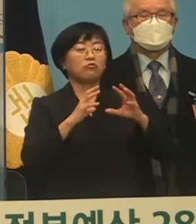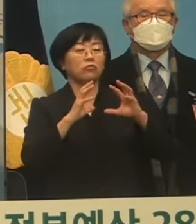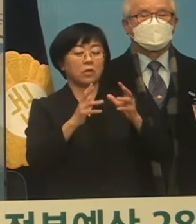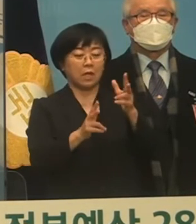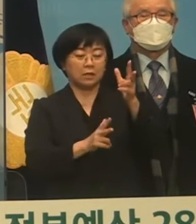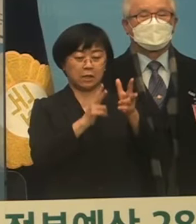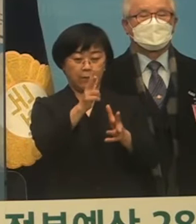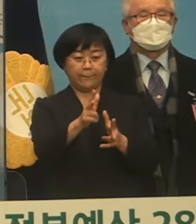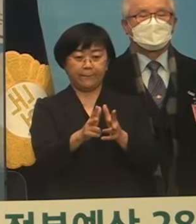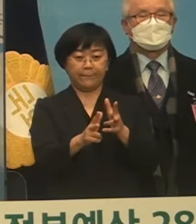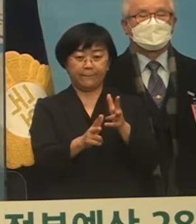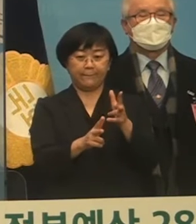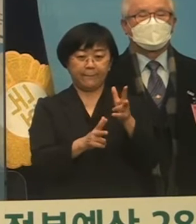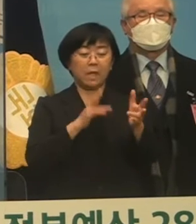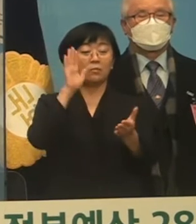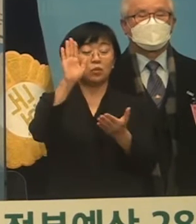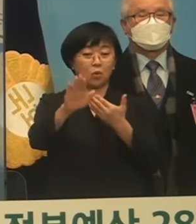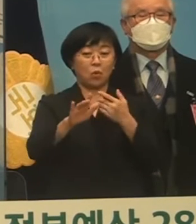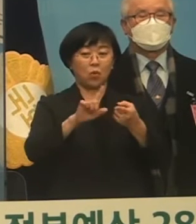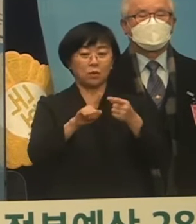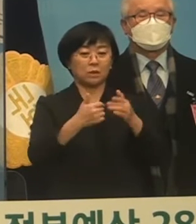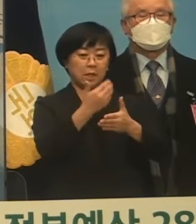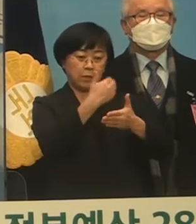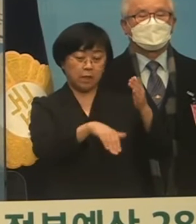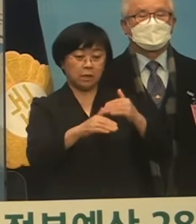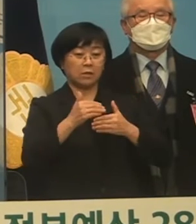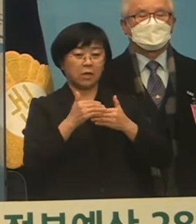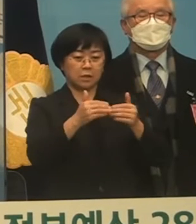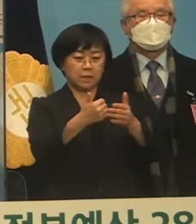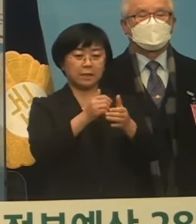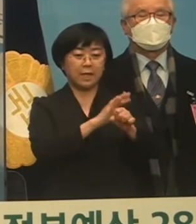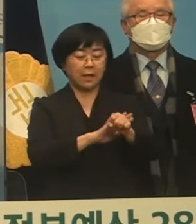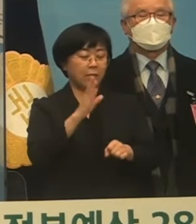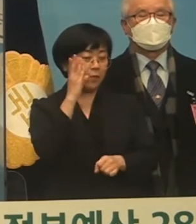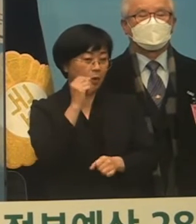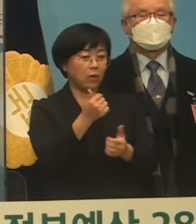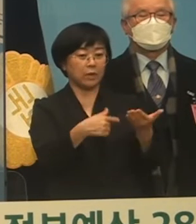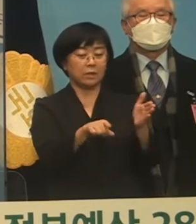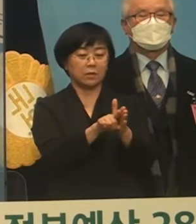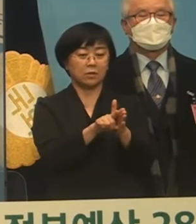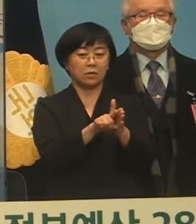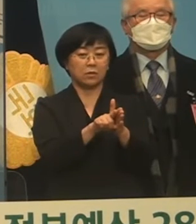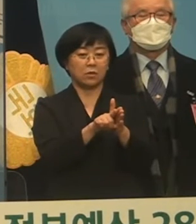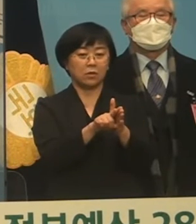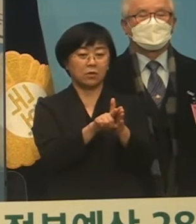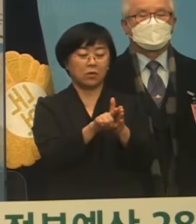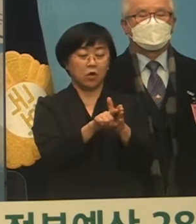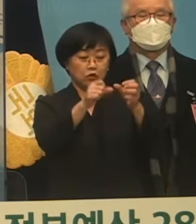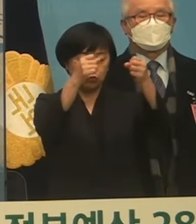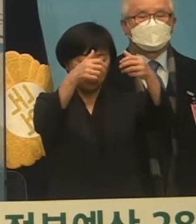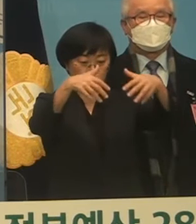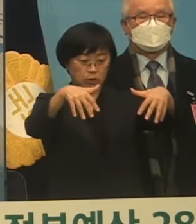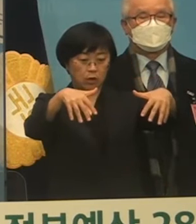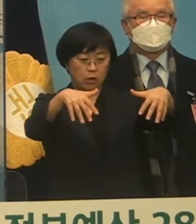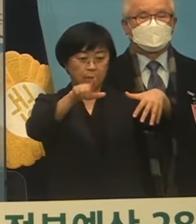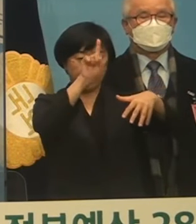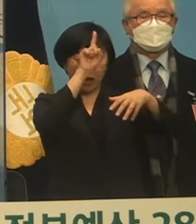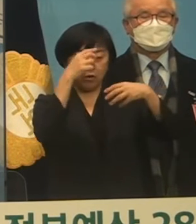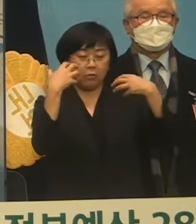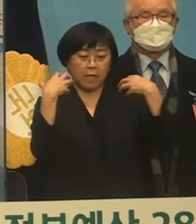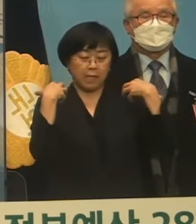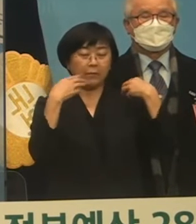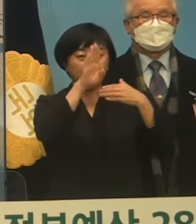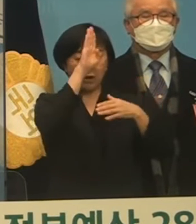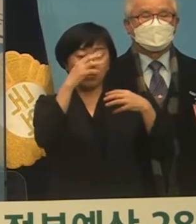사업입니다. 앞으로 남은 과정이 순조롭게 진행되기 위해서는 주무 부처인